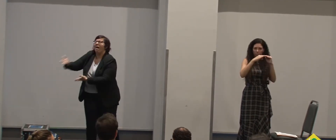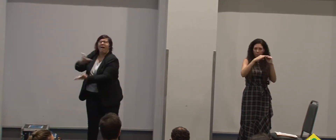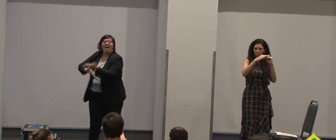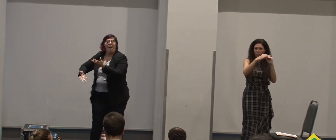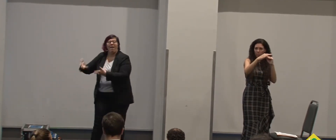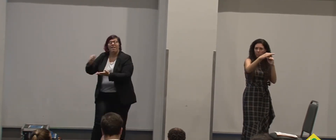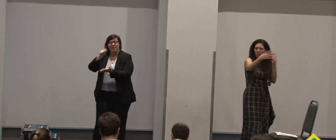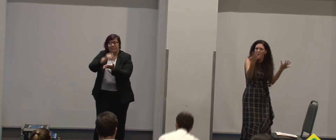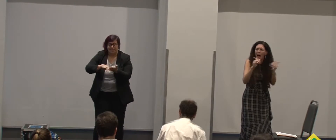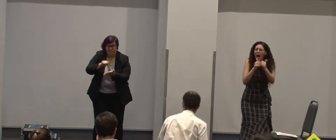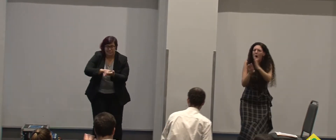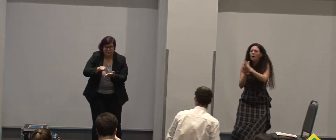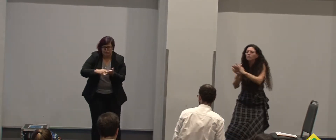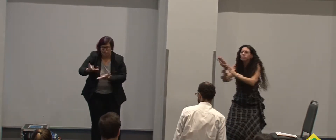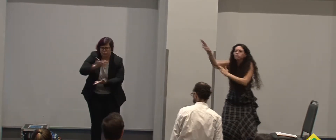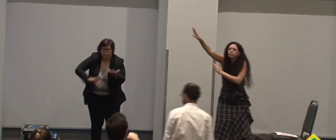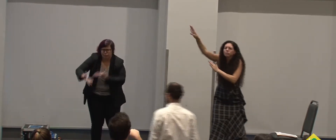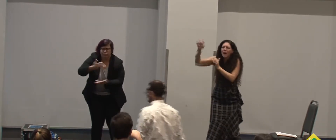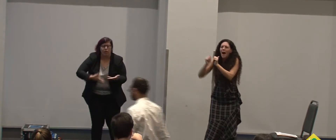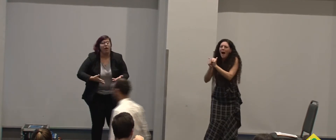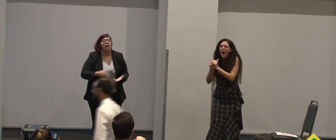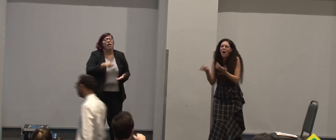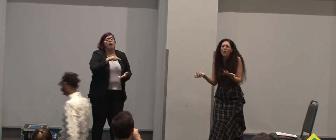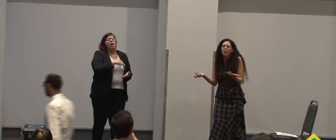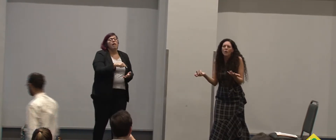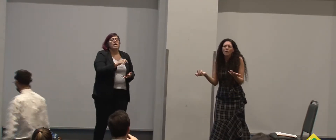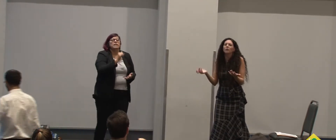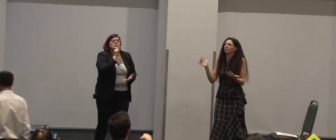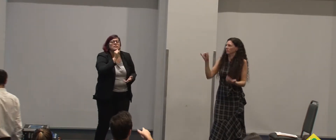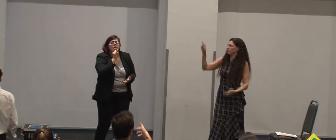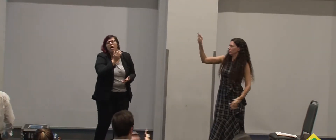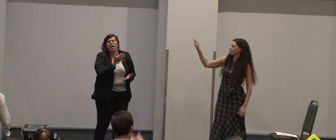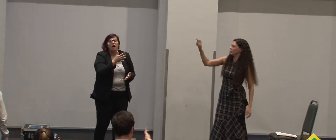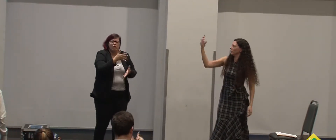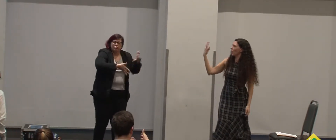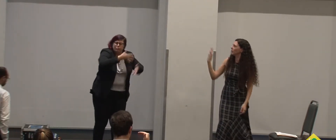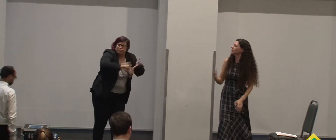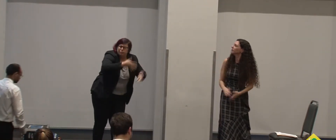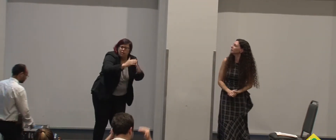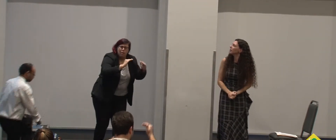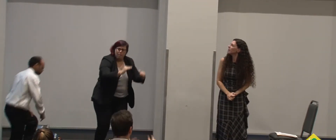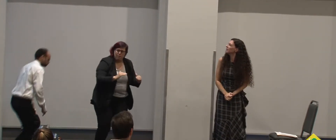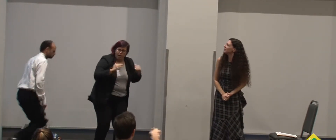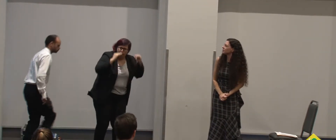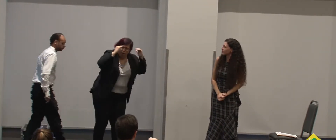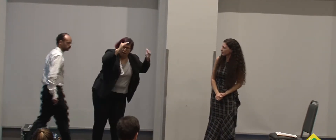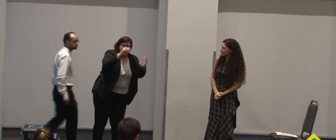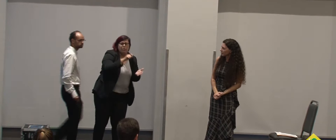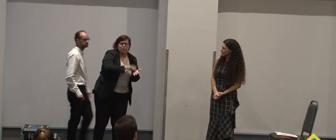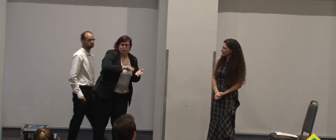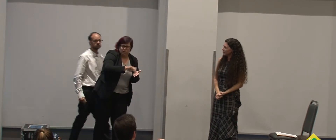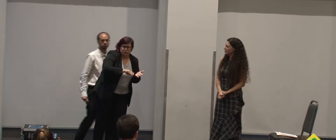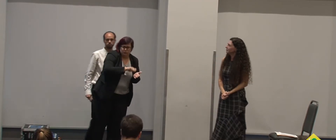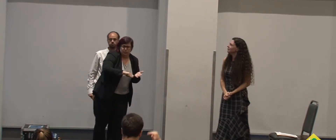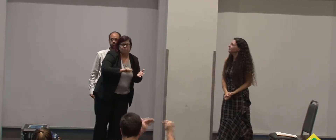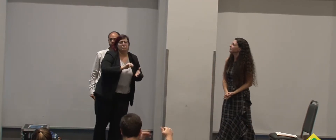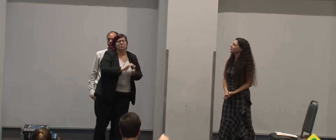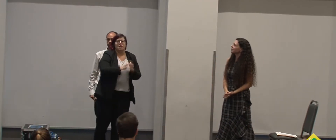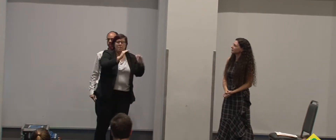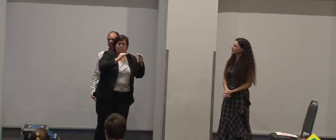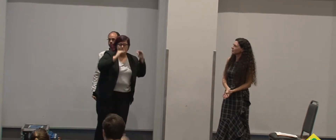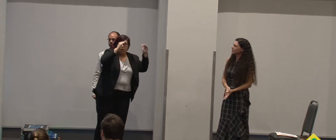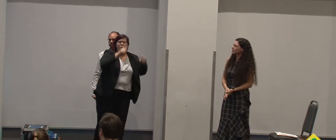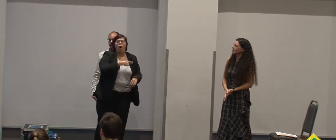SL ou da Libras, por exemplo, uma única forma, um único tipo de registro, e os outros não serem